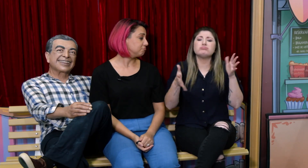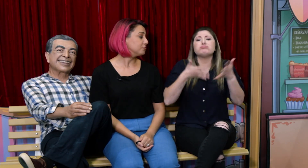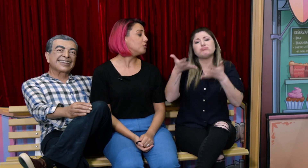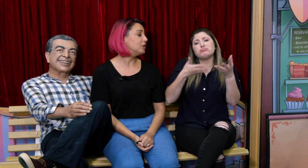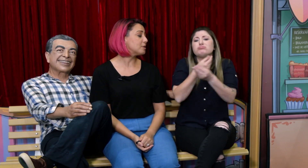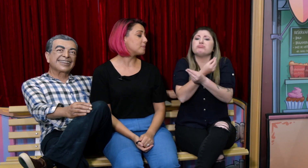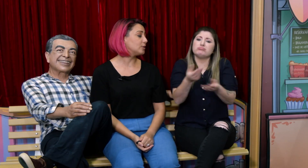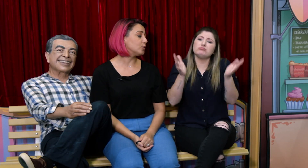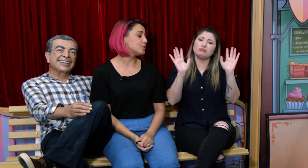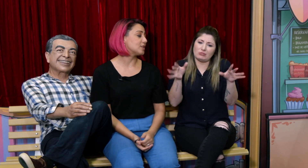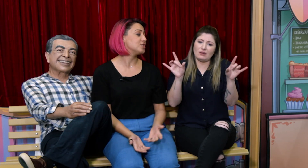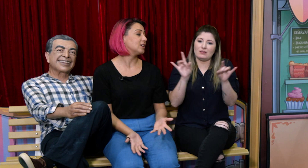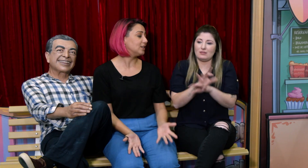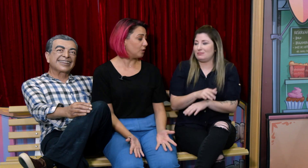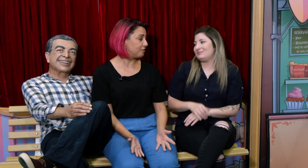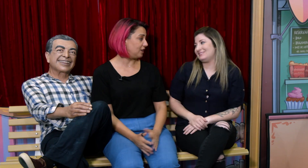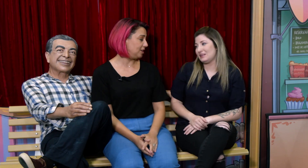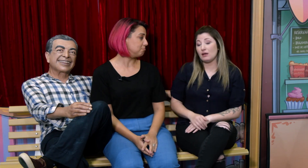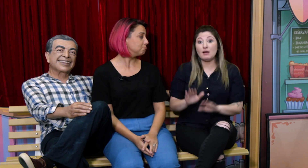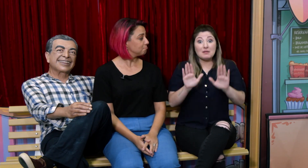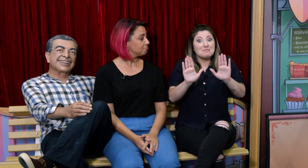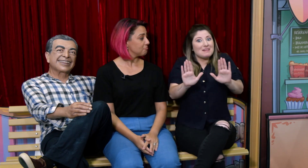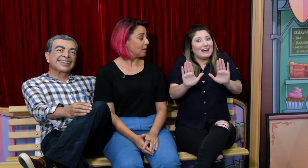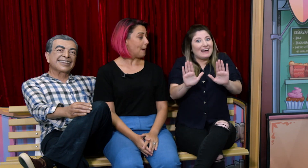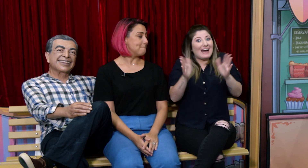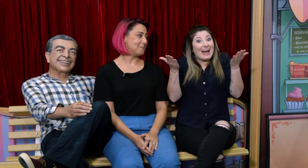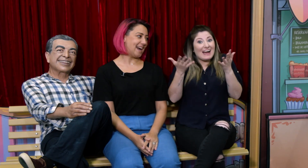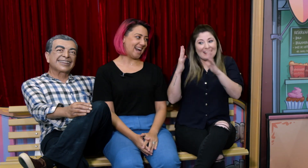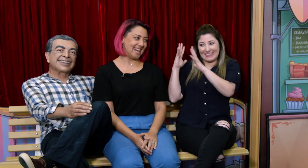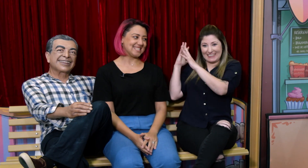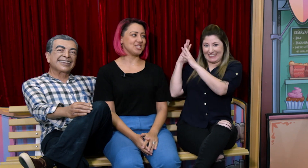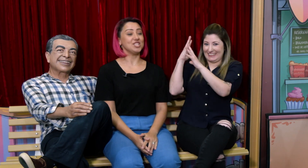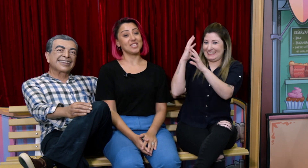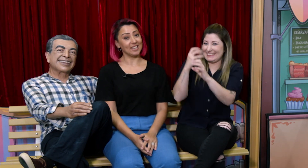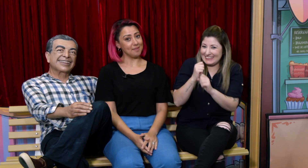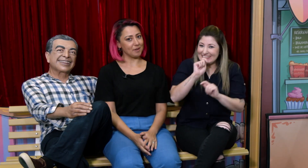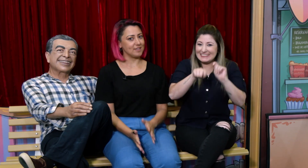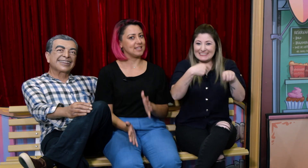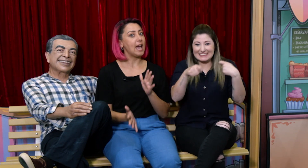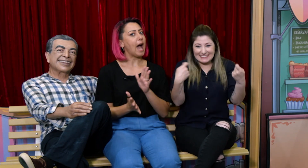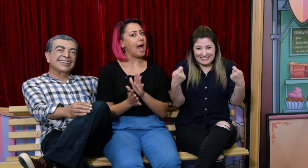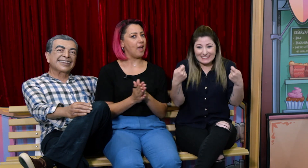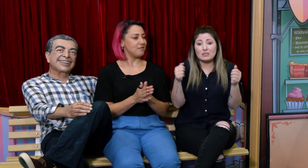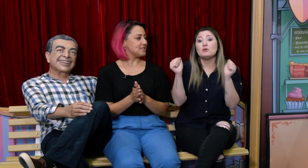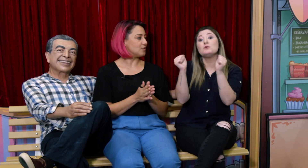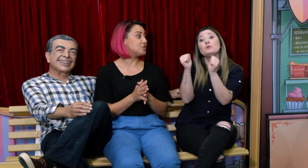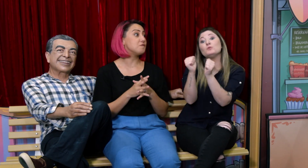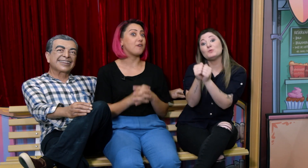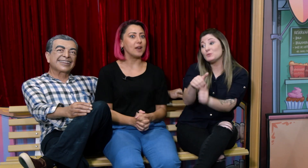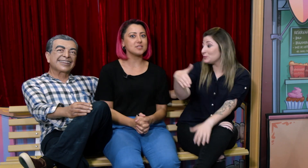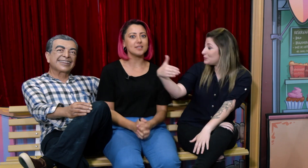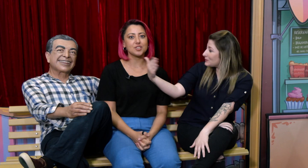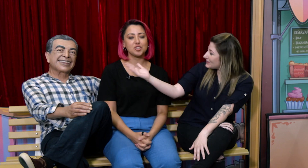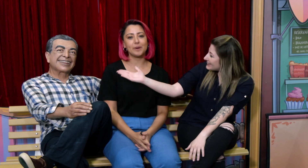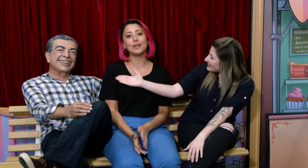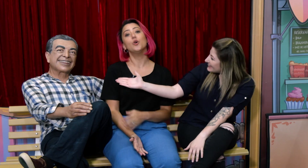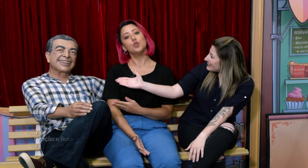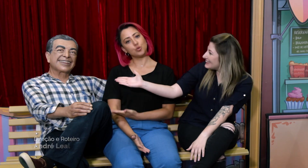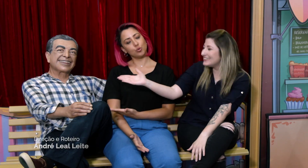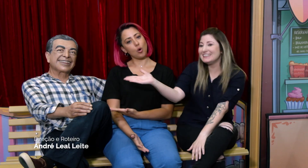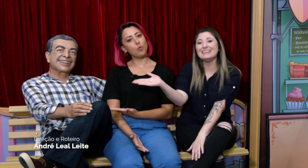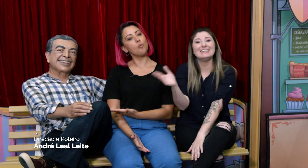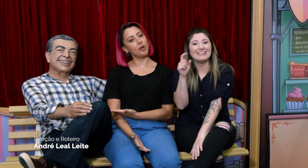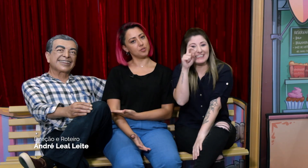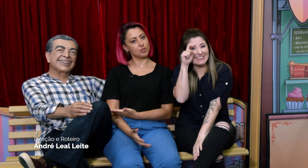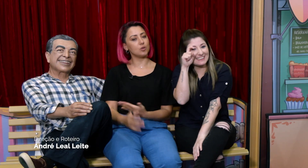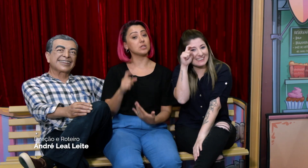Infelizmente, o Libras para Todos está chegando ao fim, mas a gente está aqui para fazer a revisão de vários testes que a gente aprendeu